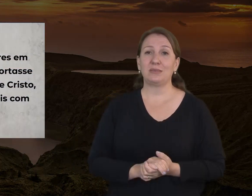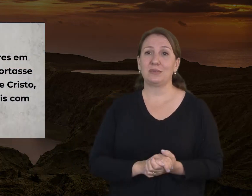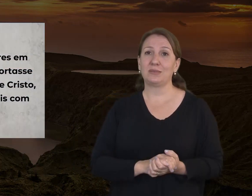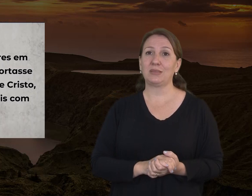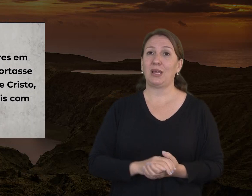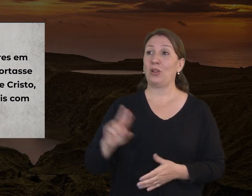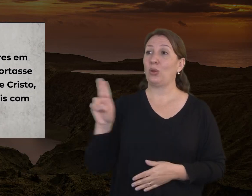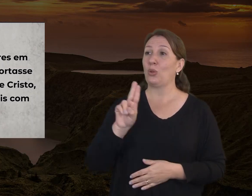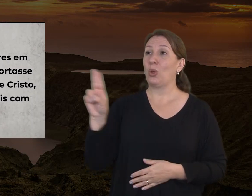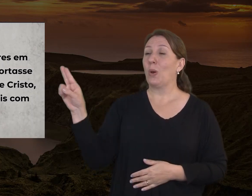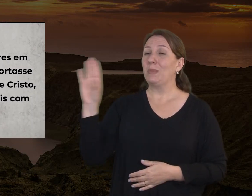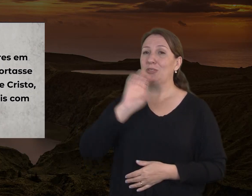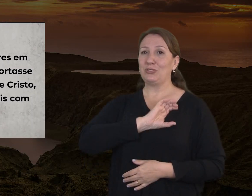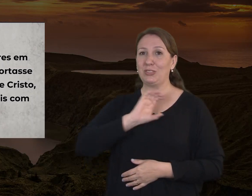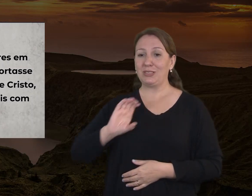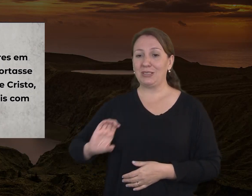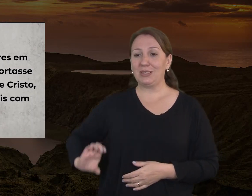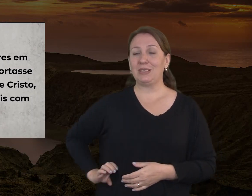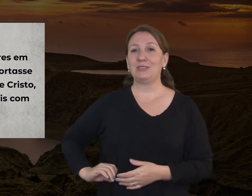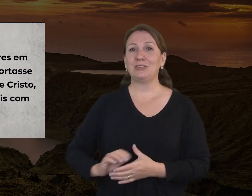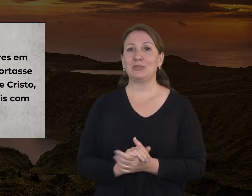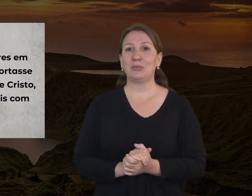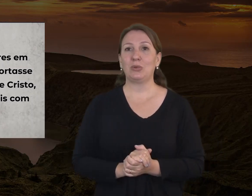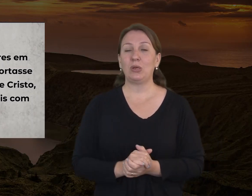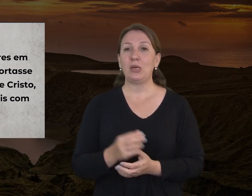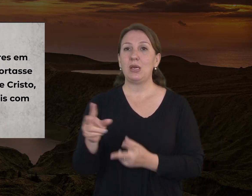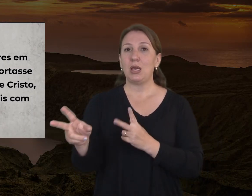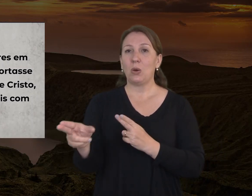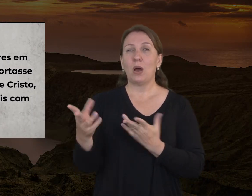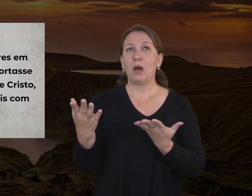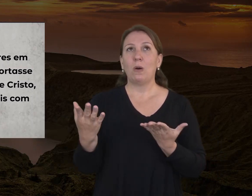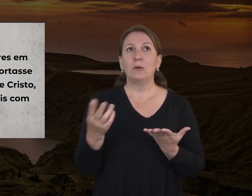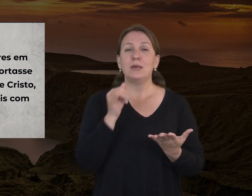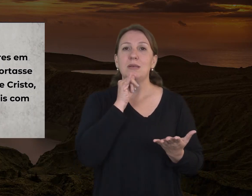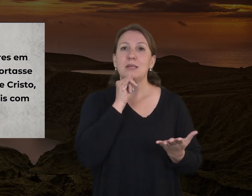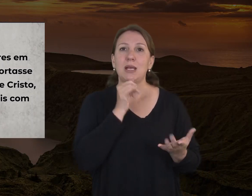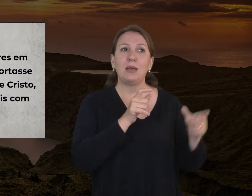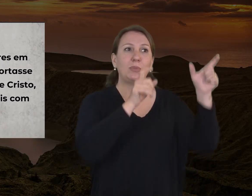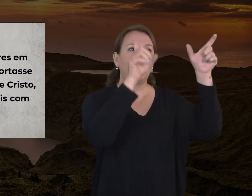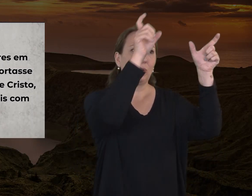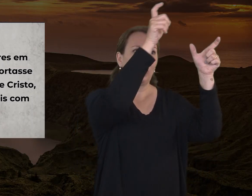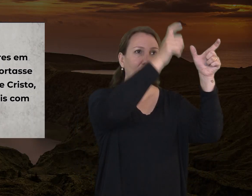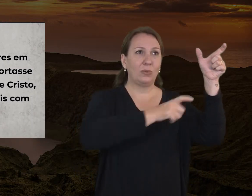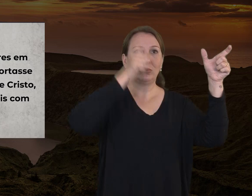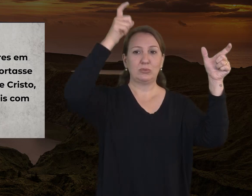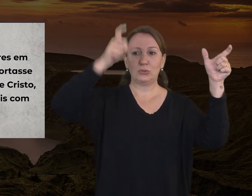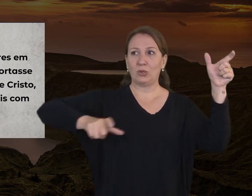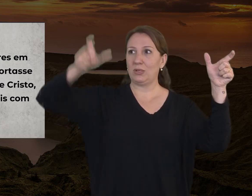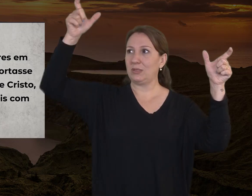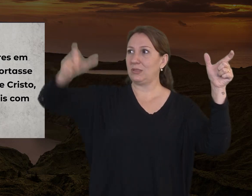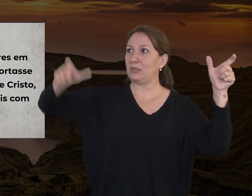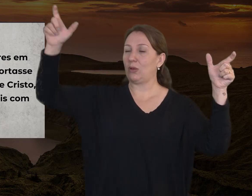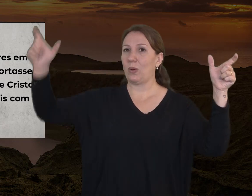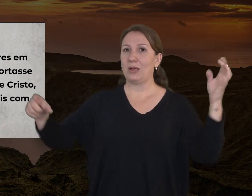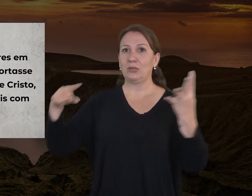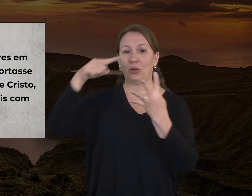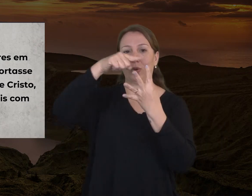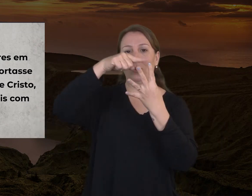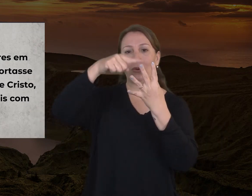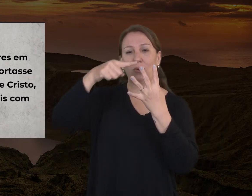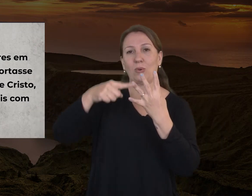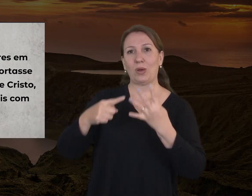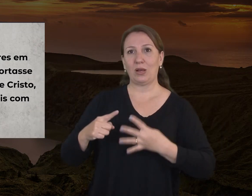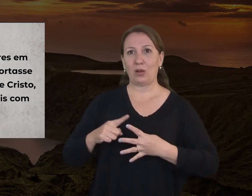nome de Cristo, como aquelas 4 colunas que separam o santo lugar do Santo dos Santos. Esses embaixadores são